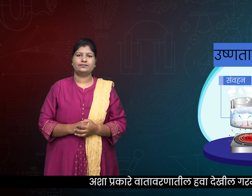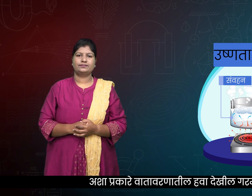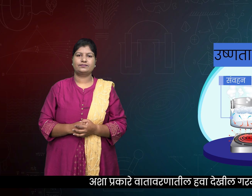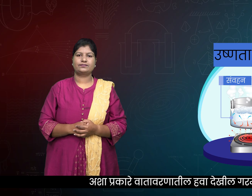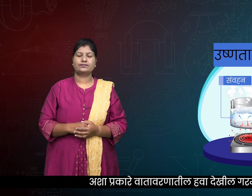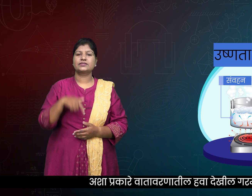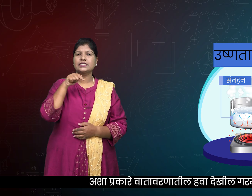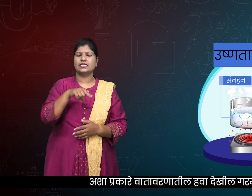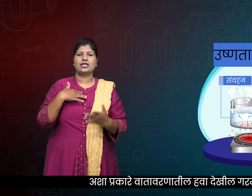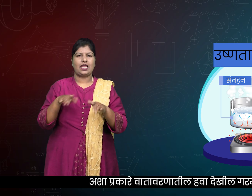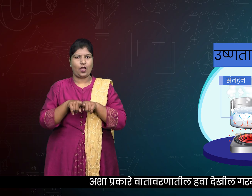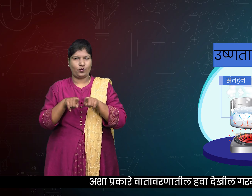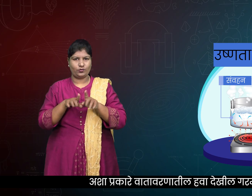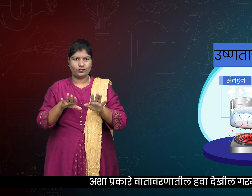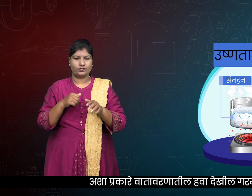अशा प्रकारे वातावरणातील हवा देखील गरम होते.